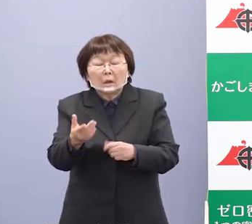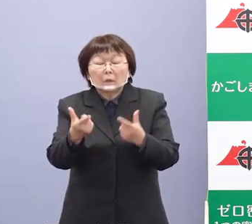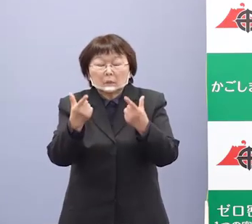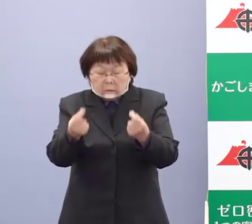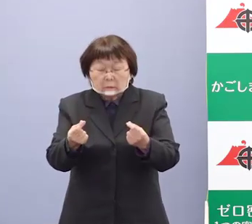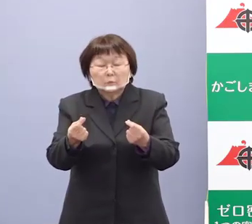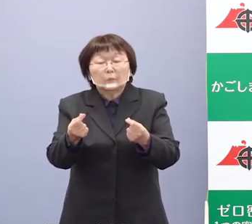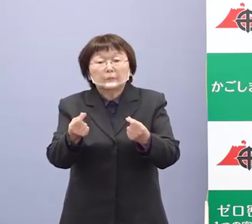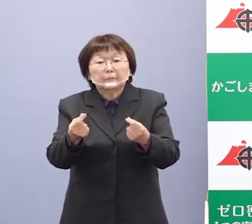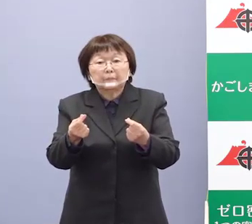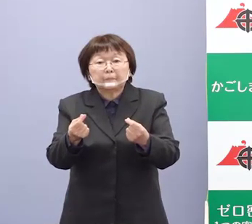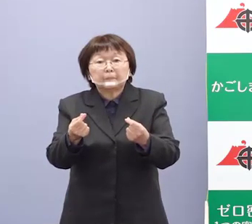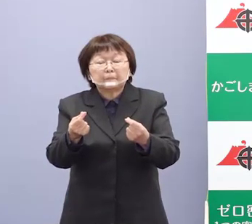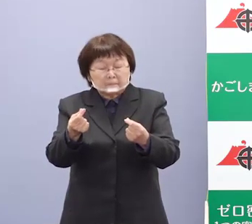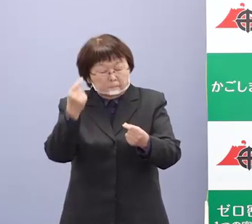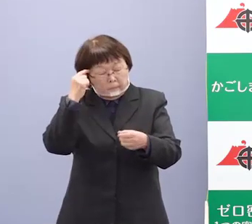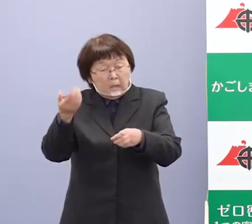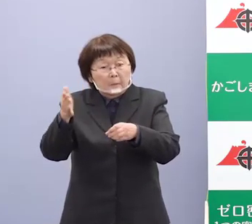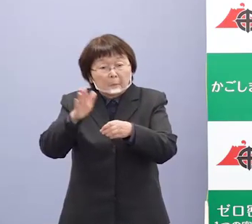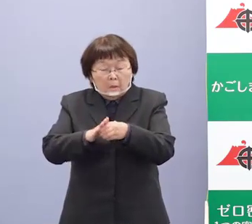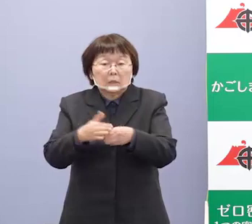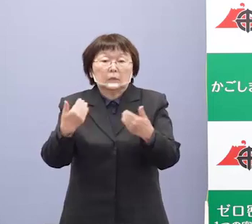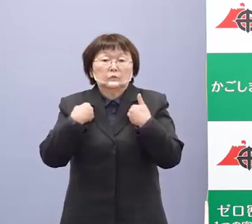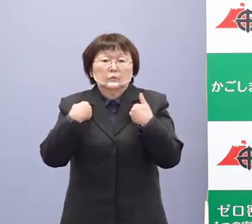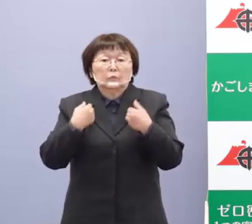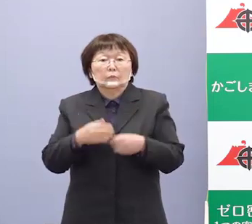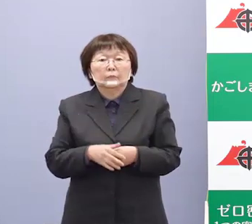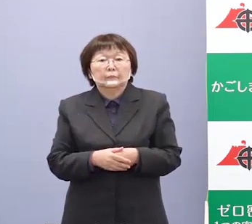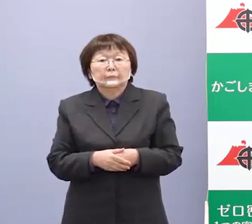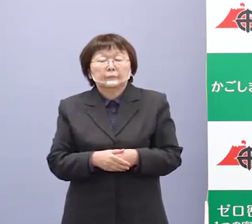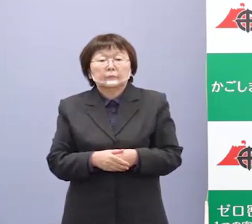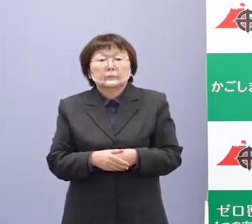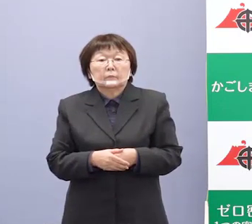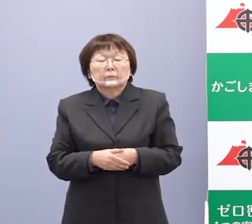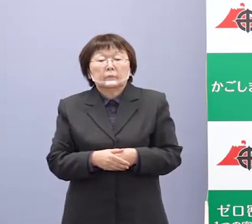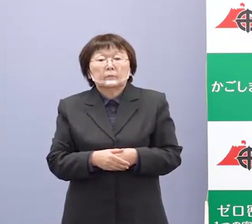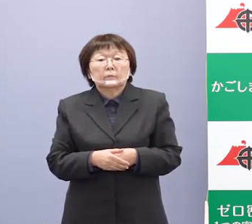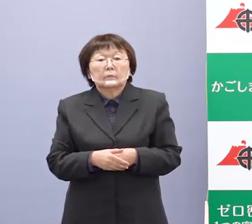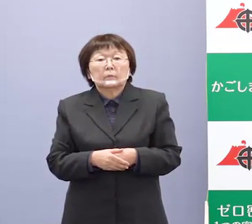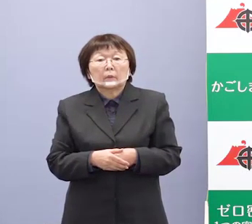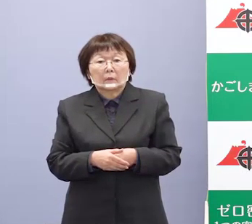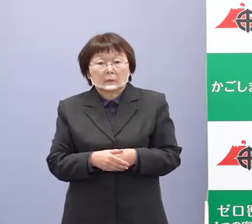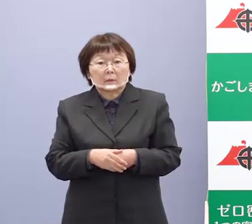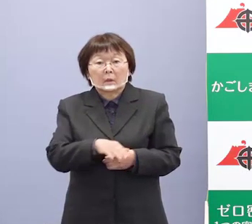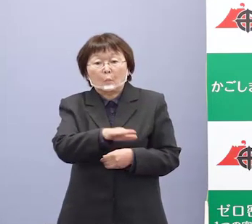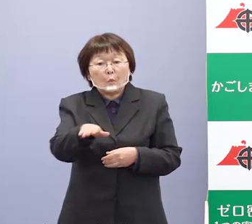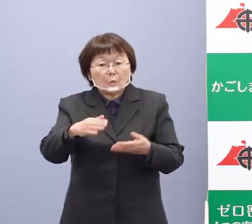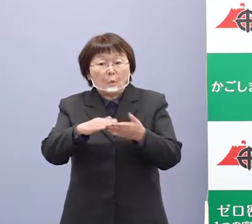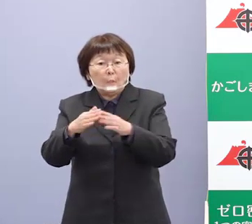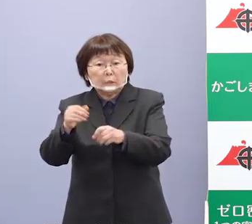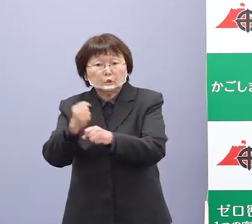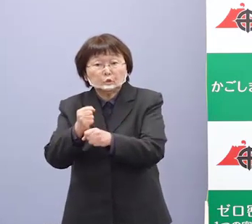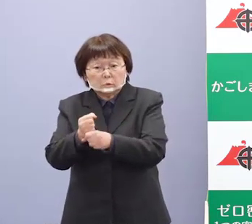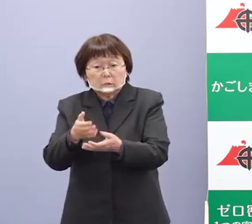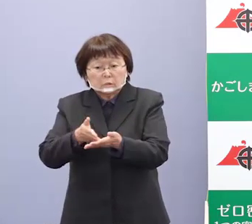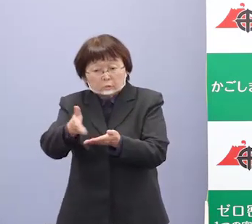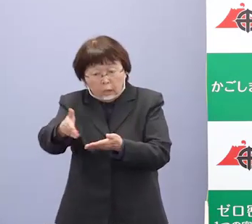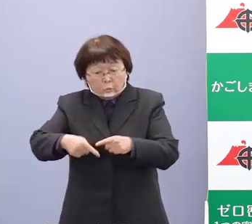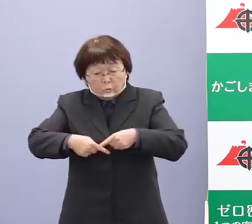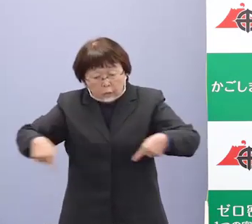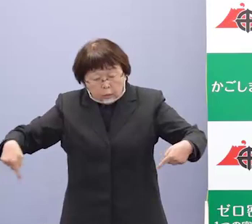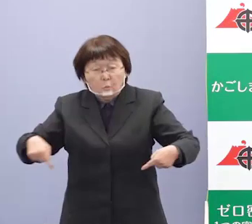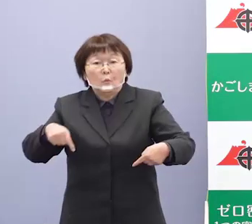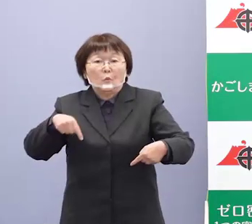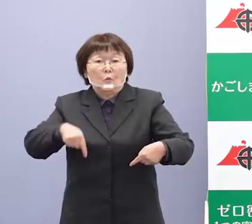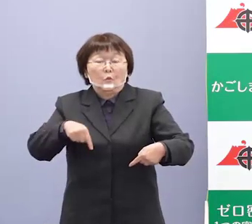えた議論をしていく必要があるだろうというふうに思っております。いずれにしても、その本国エリアのまちづくりを議論のスタートラインに立った